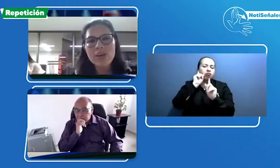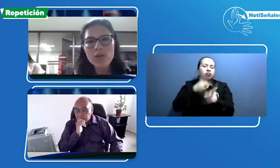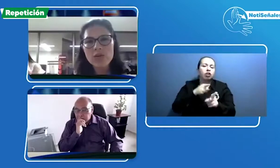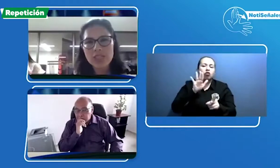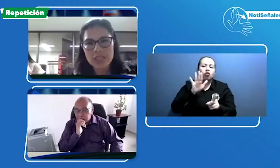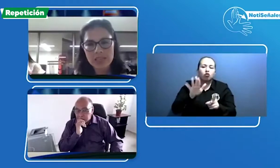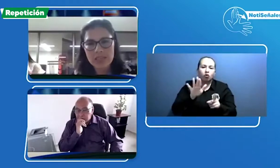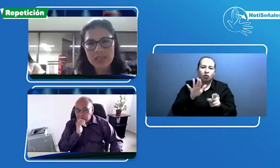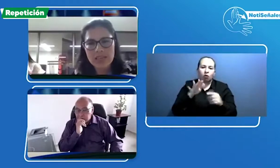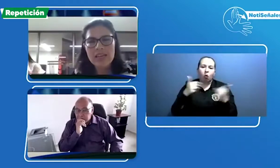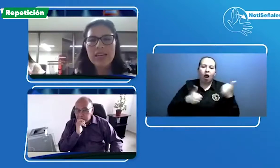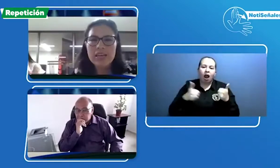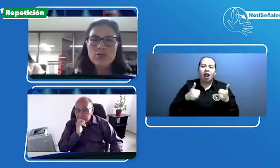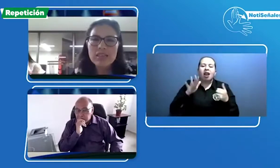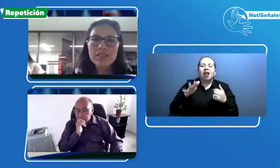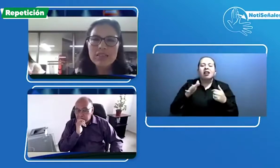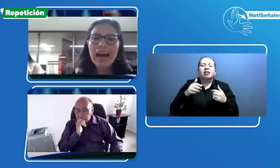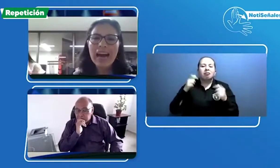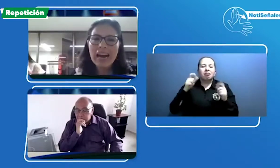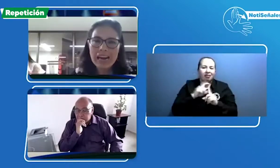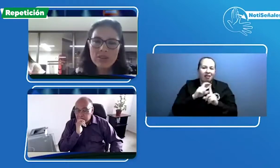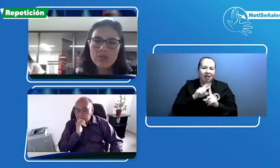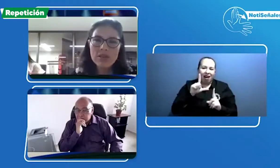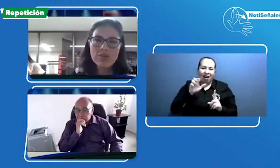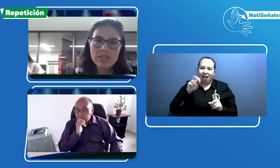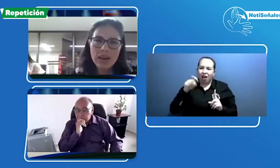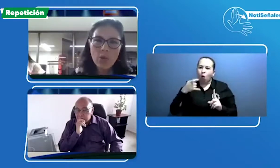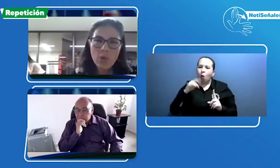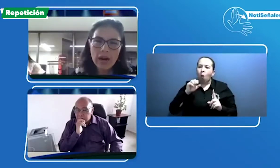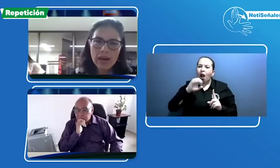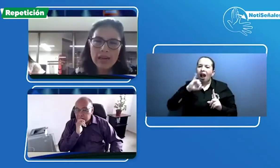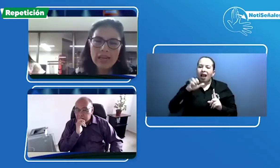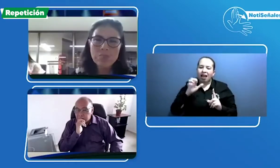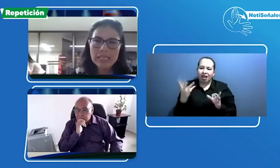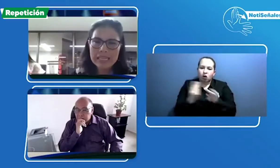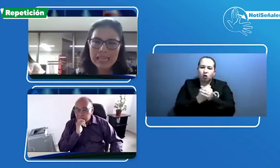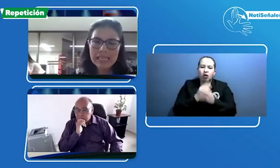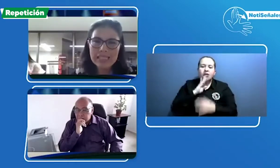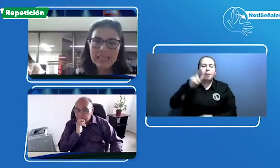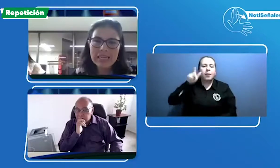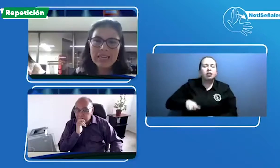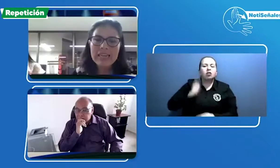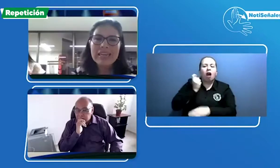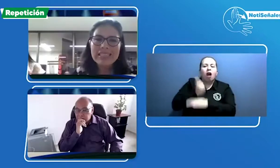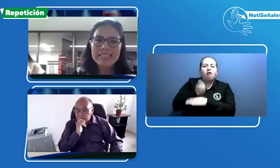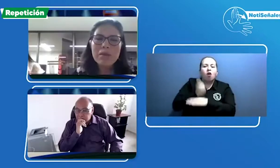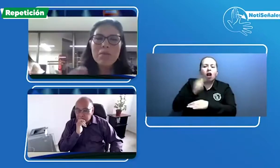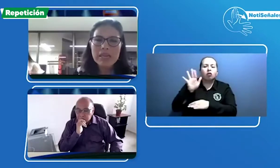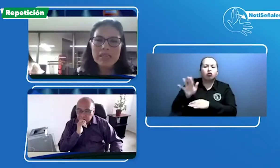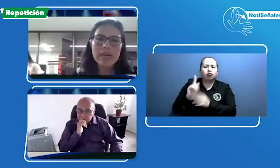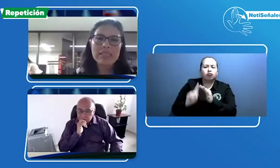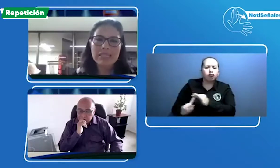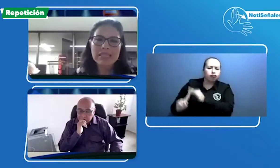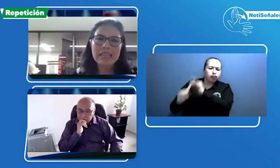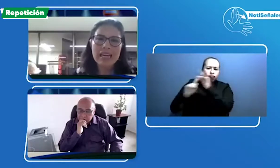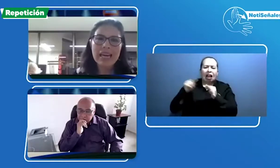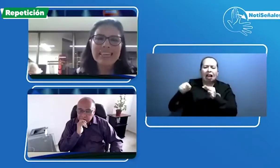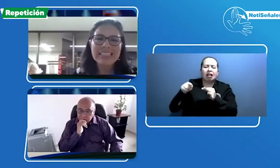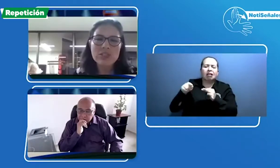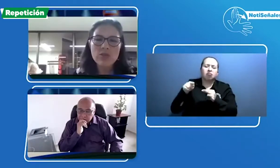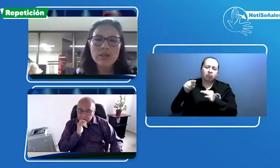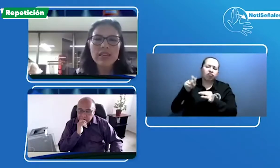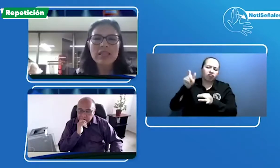incluyente, que es una actividad a cargo de nuestra abogada especialista, que es quien brinda estas